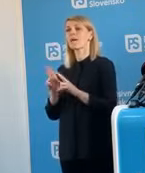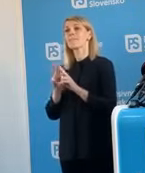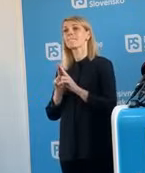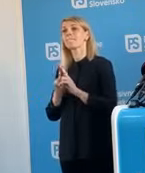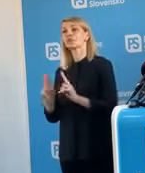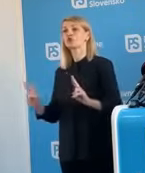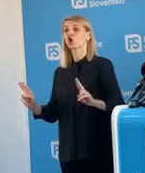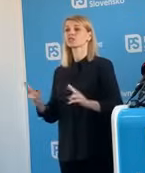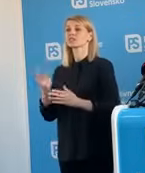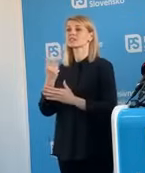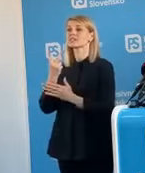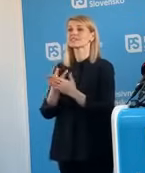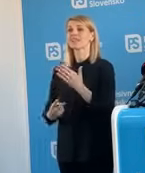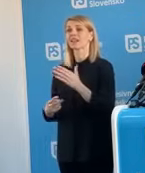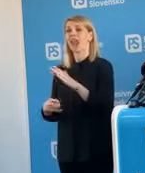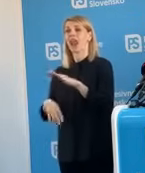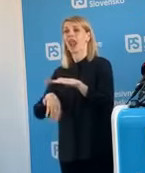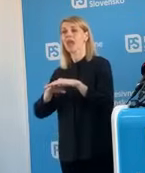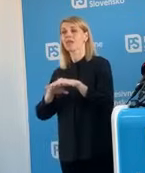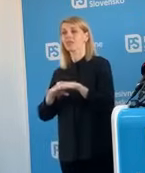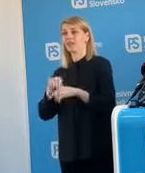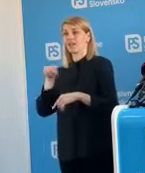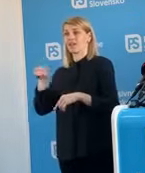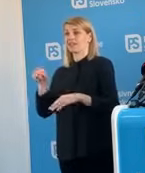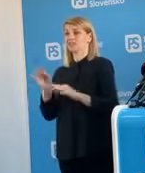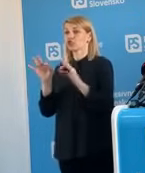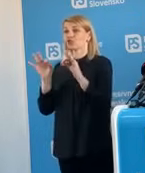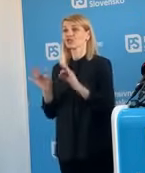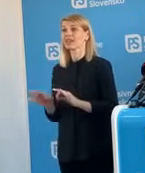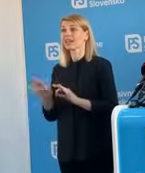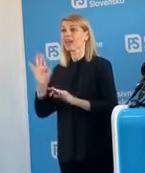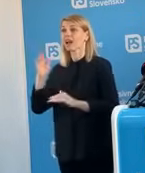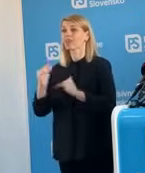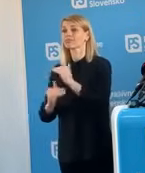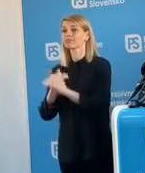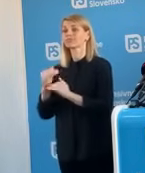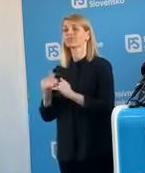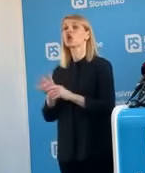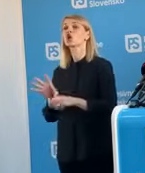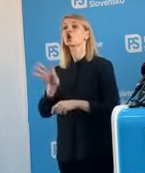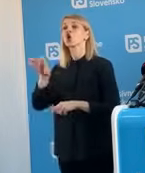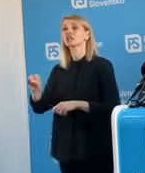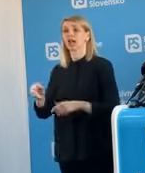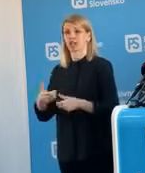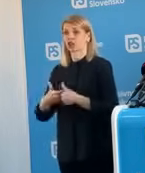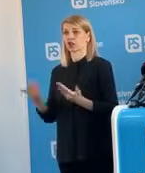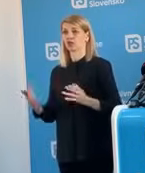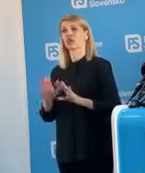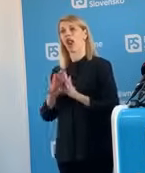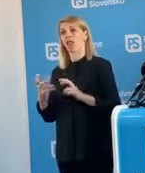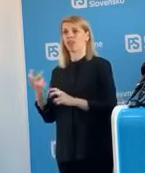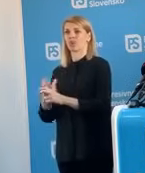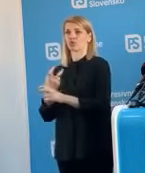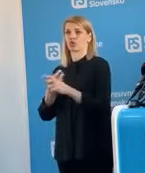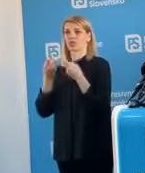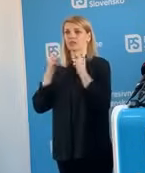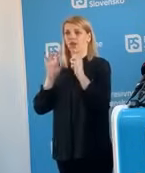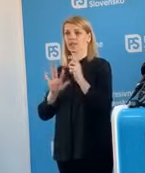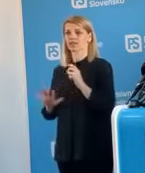možnosti a dopady a limity a týmto štýlom nedosiahne absolútne nič, skôr poškodí